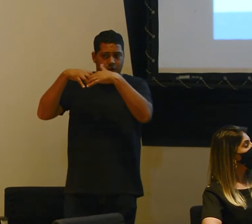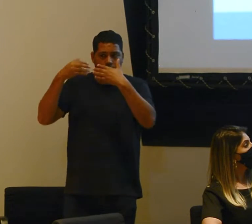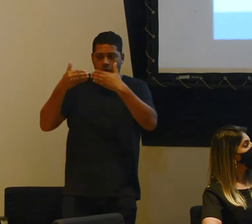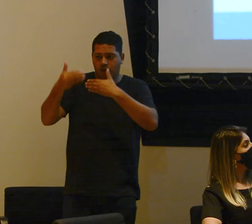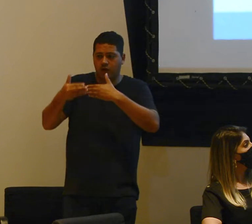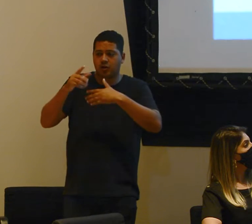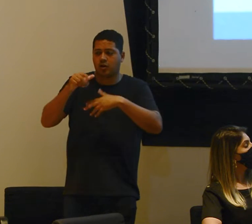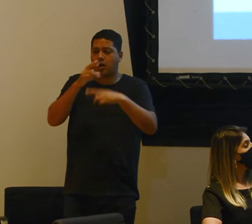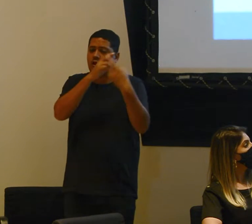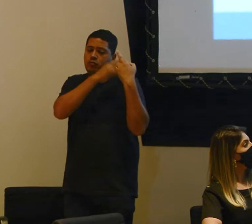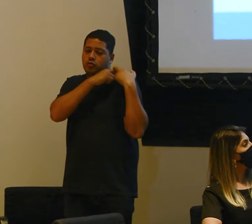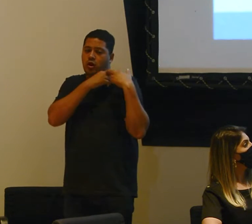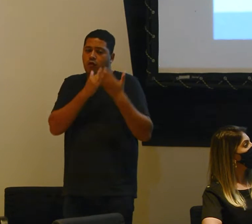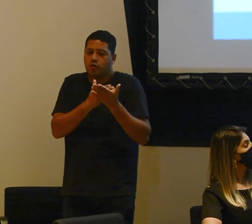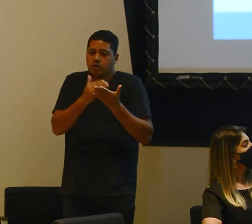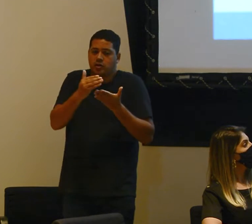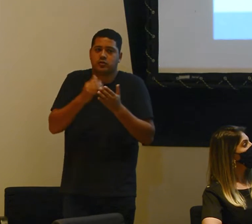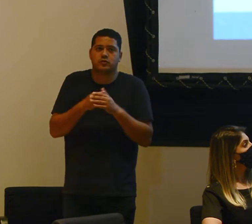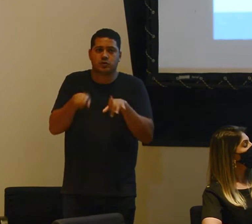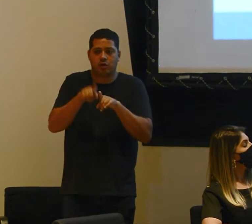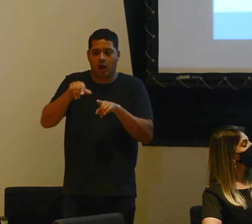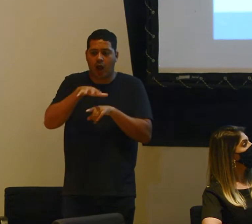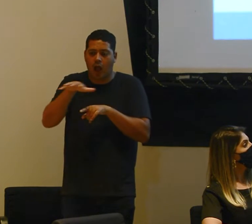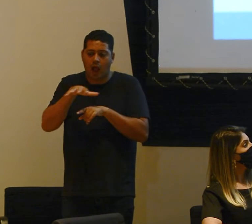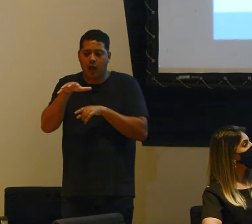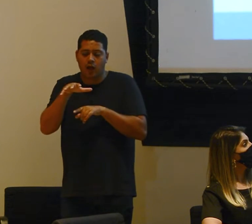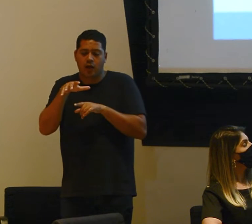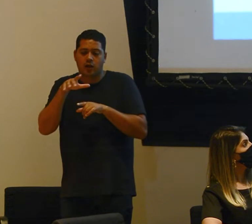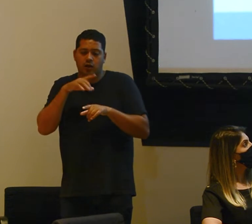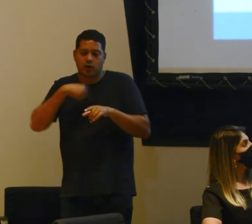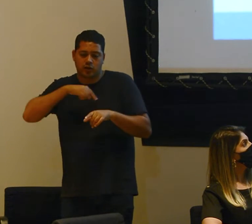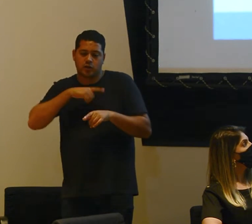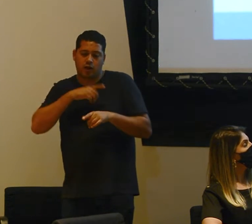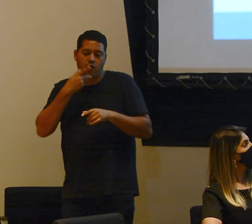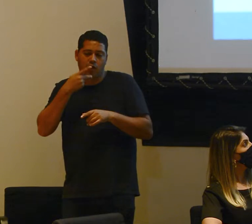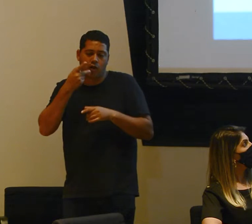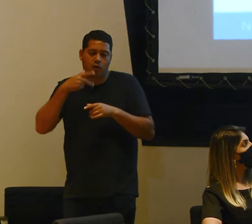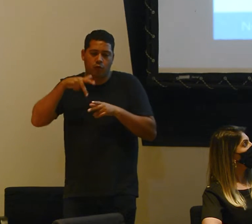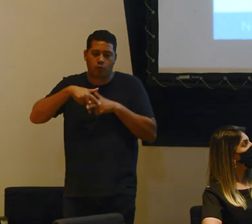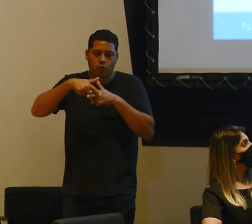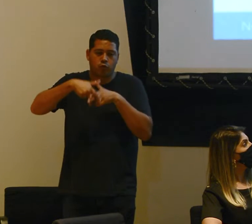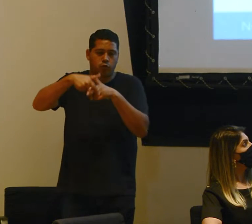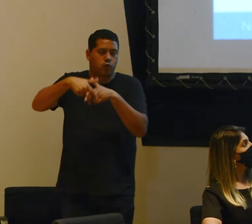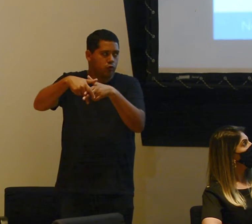são muito responsáveis por iniciativa e são áreas que são ativadas quando a gente está falando de andar a cavalo.